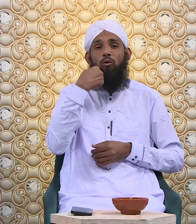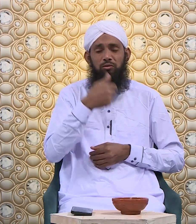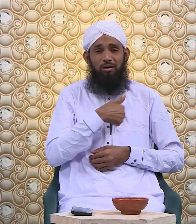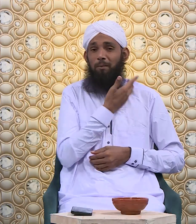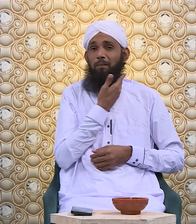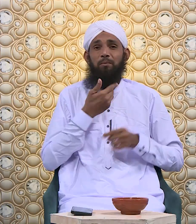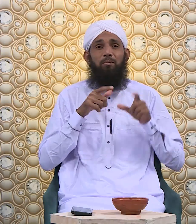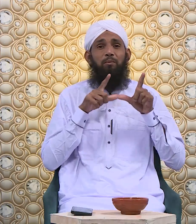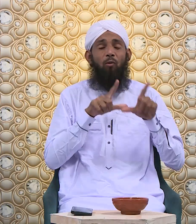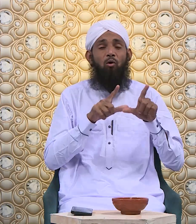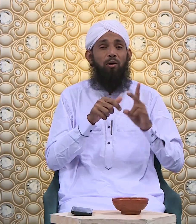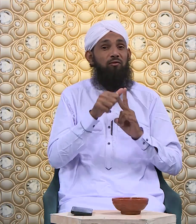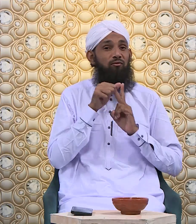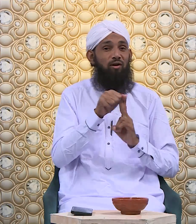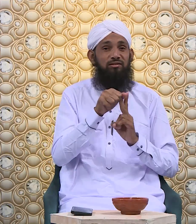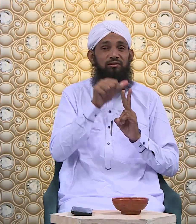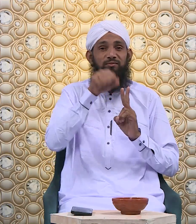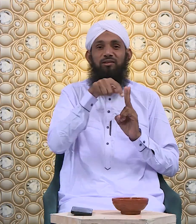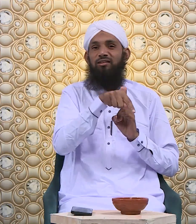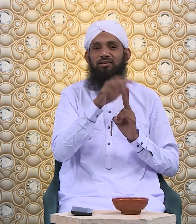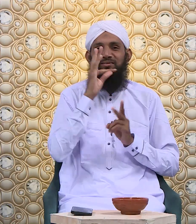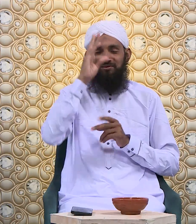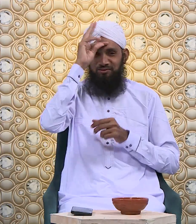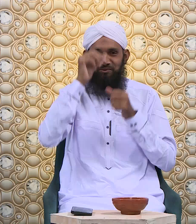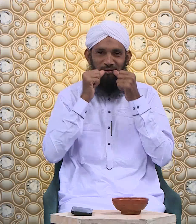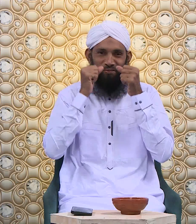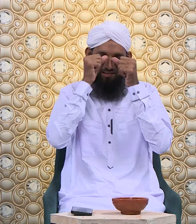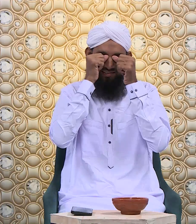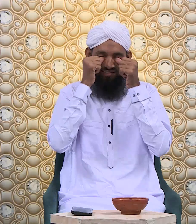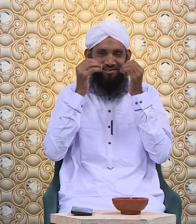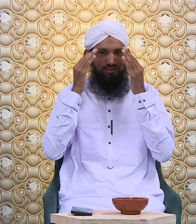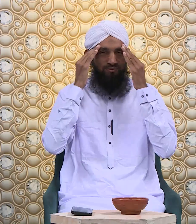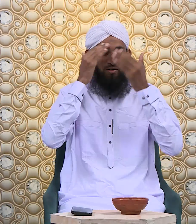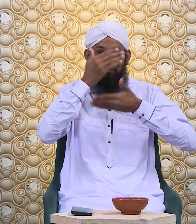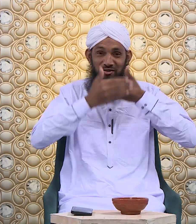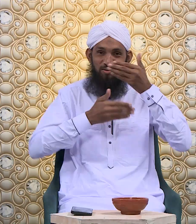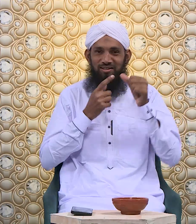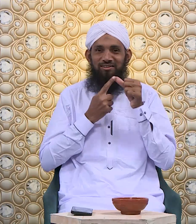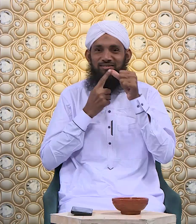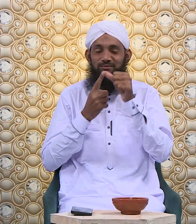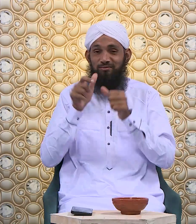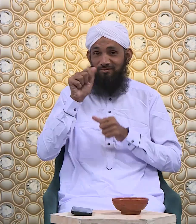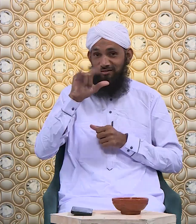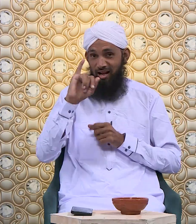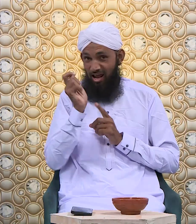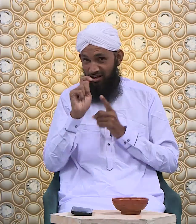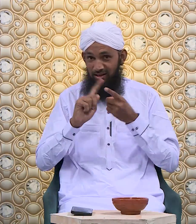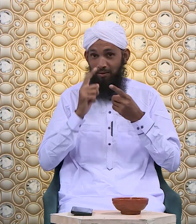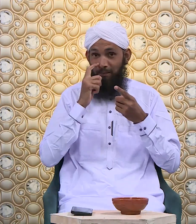جن سے محبت کرنا ہم پر واجب ہے آپ صلی اللہ علیہ وآلہ وسلم نے فرمایا علی فاطمہ